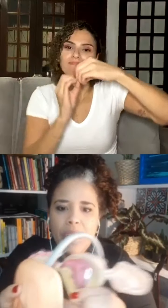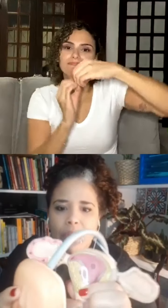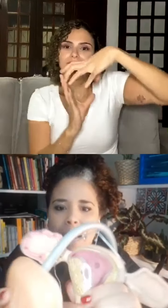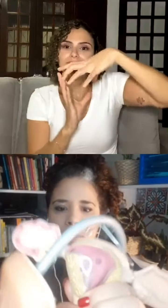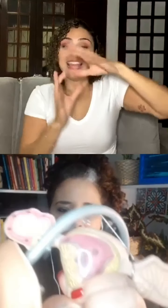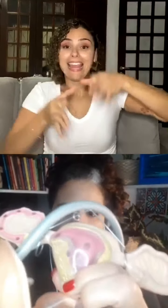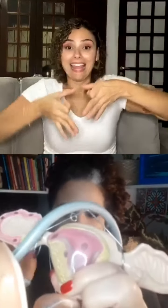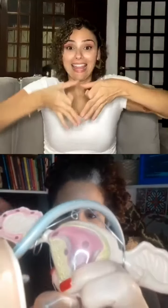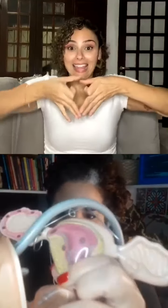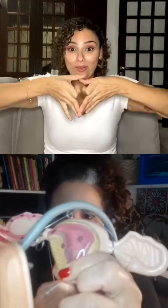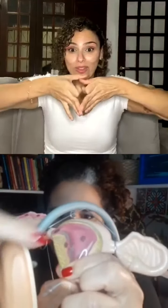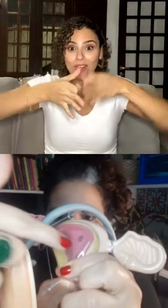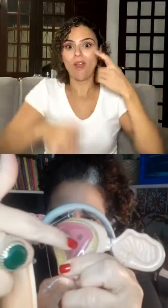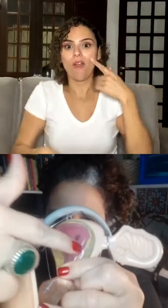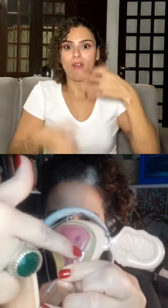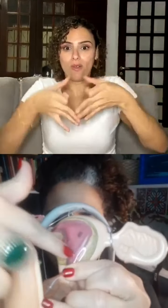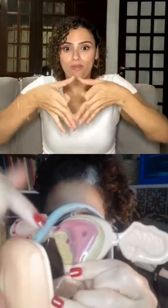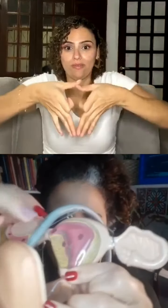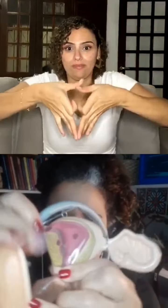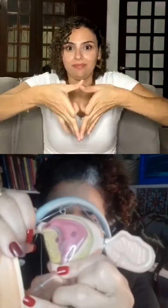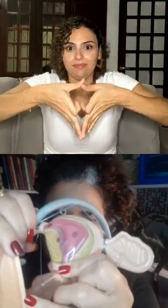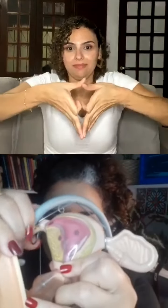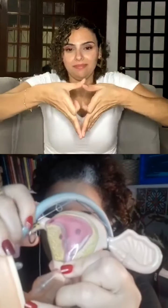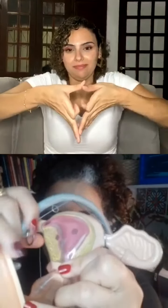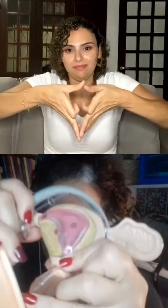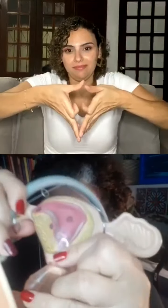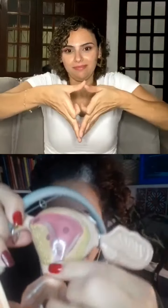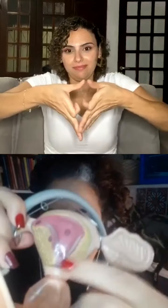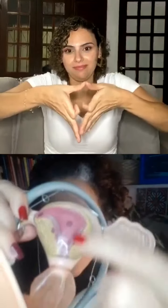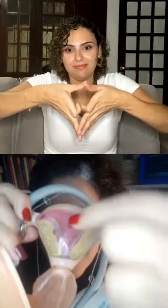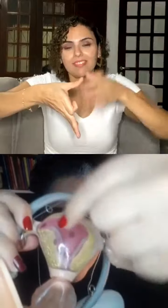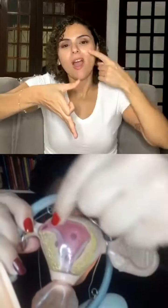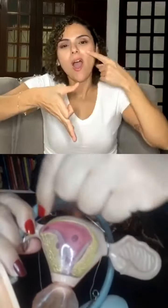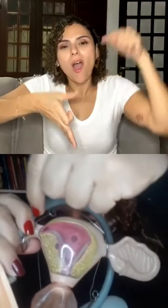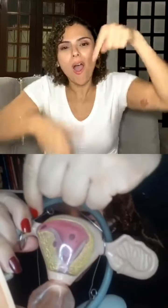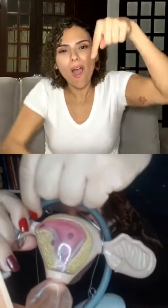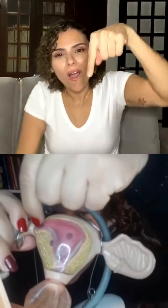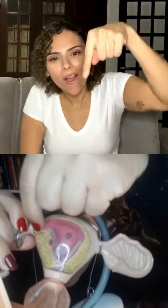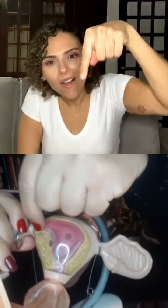útero da mulher, dentro aqui, e esse desenhinho aqui é